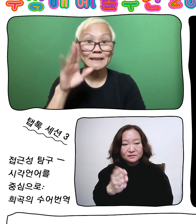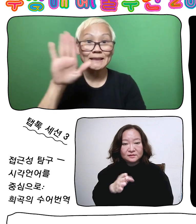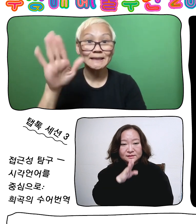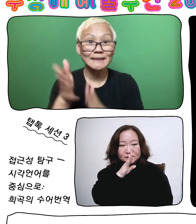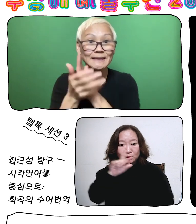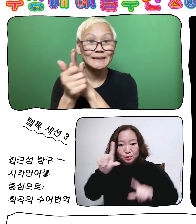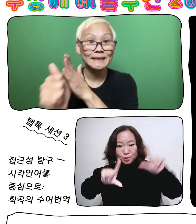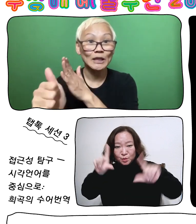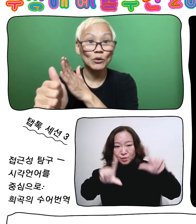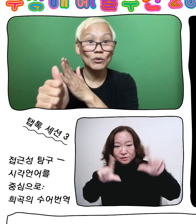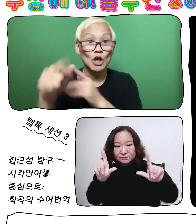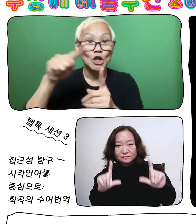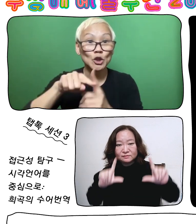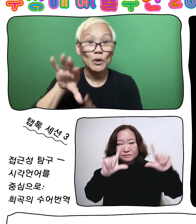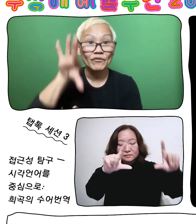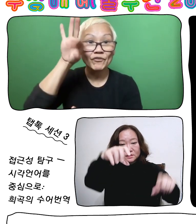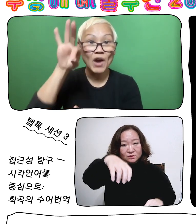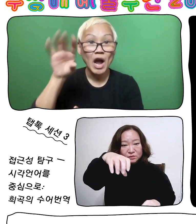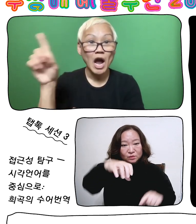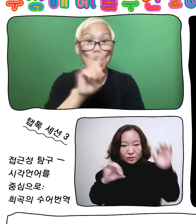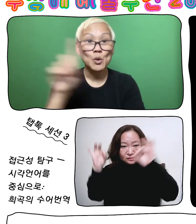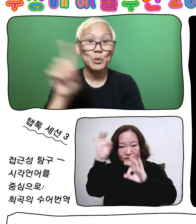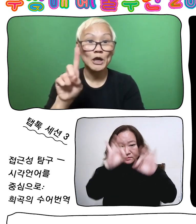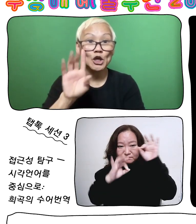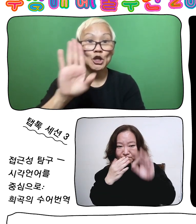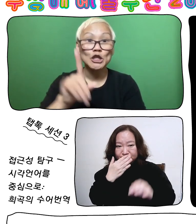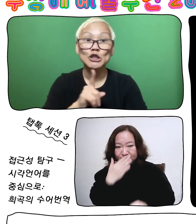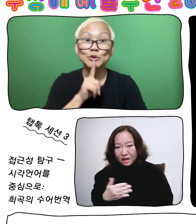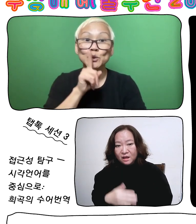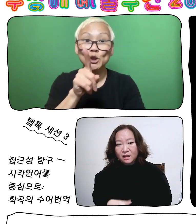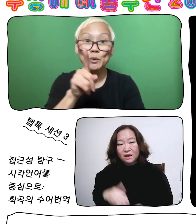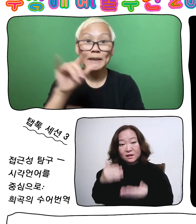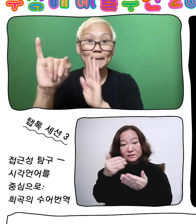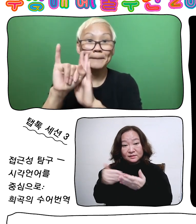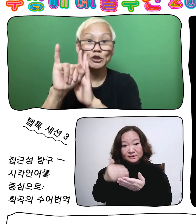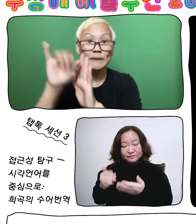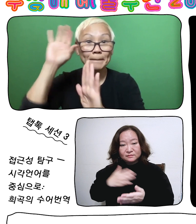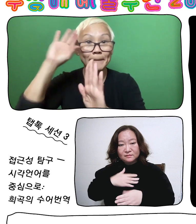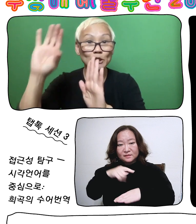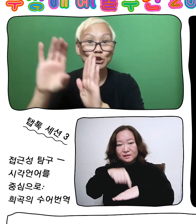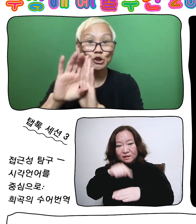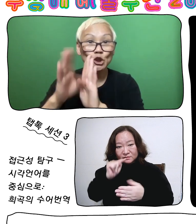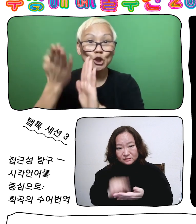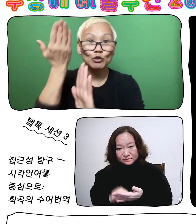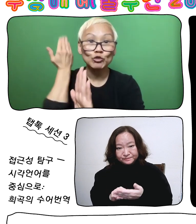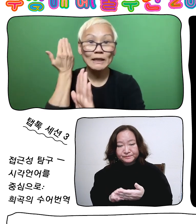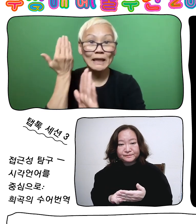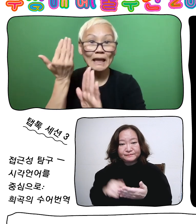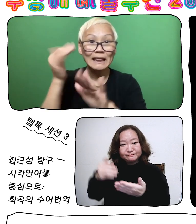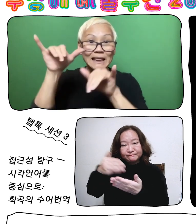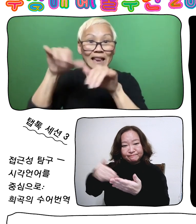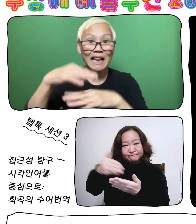확인하고 당신의 참된 모습이 걸린 장소를 찾을 수 있으니